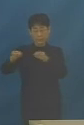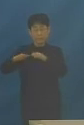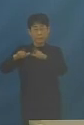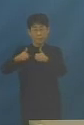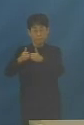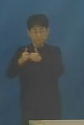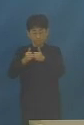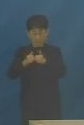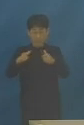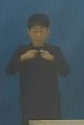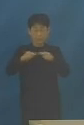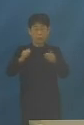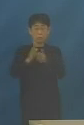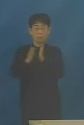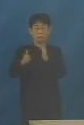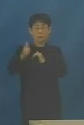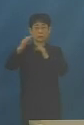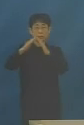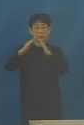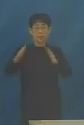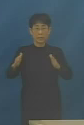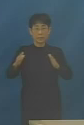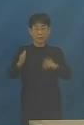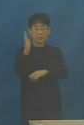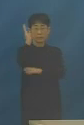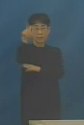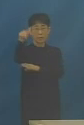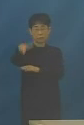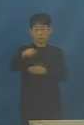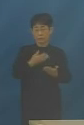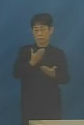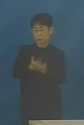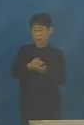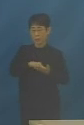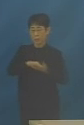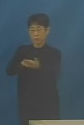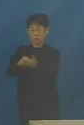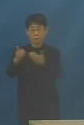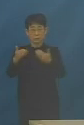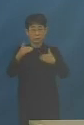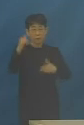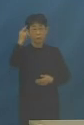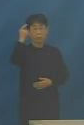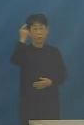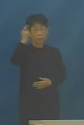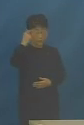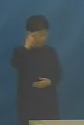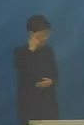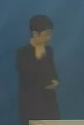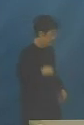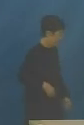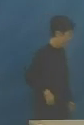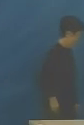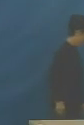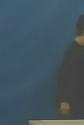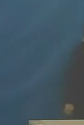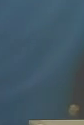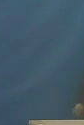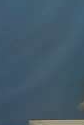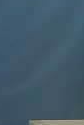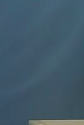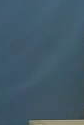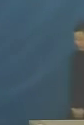全国知事会議等で政府に求めていく必要があると思っています本件の方で